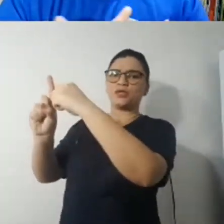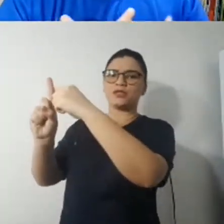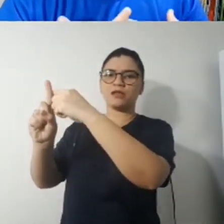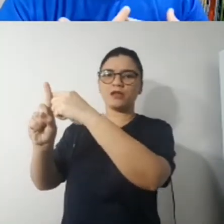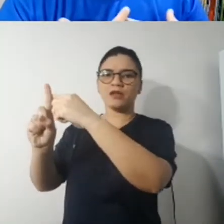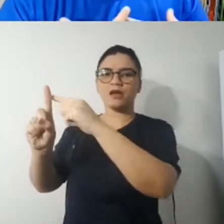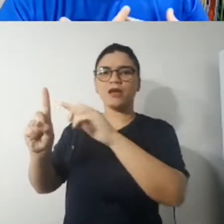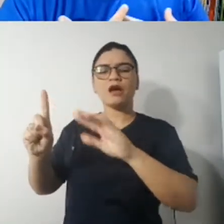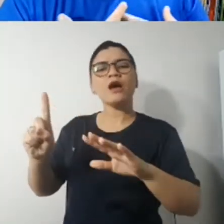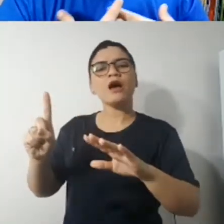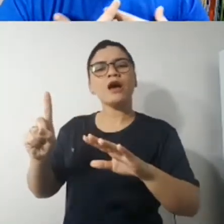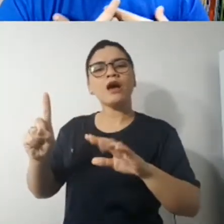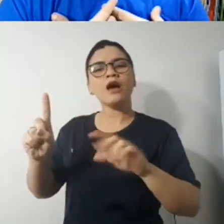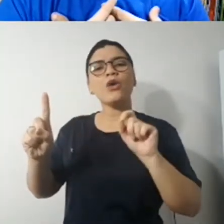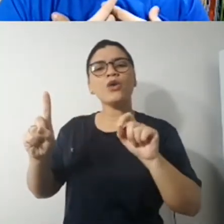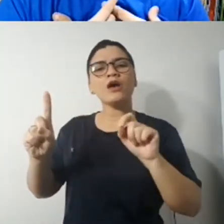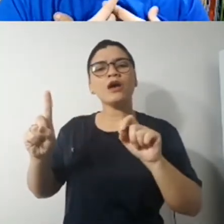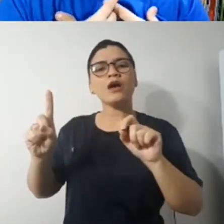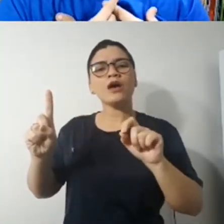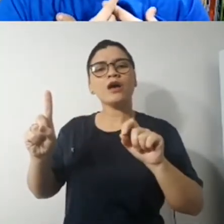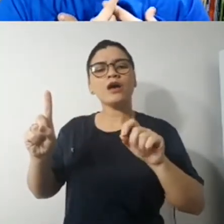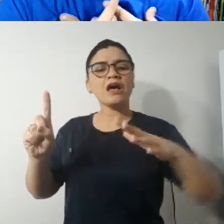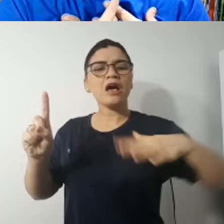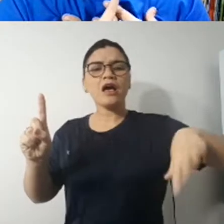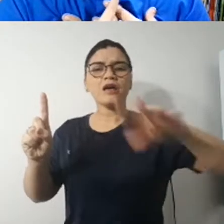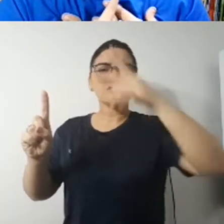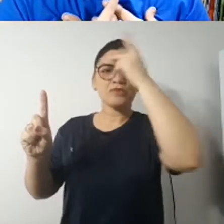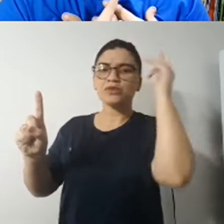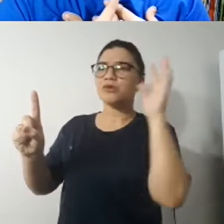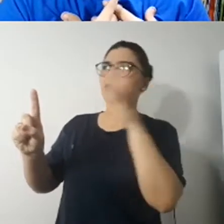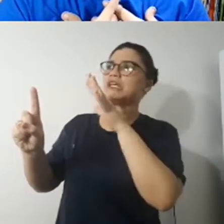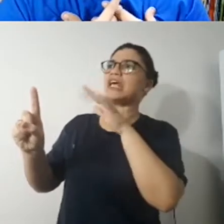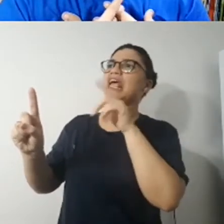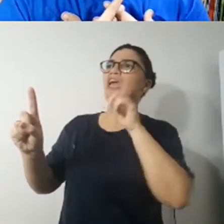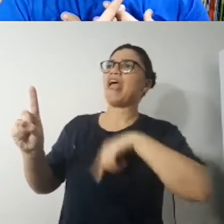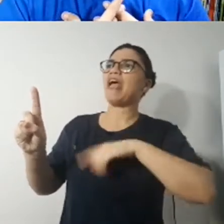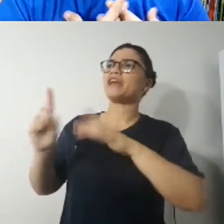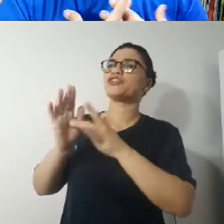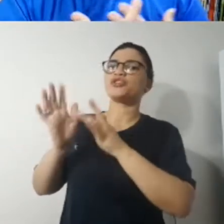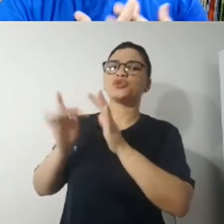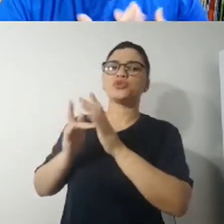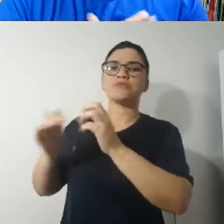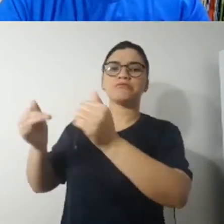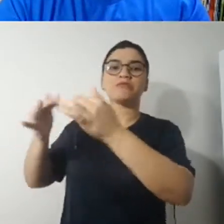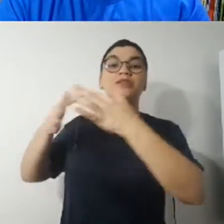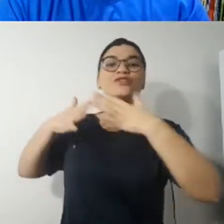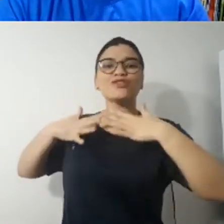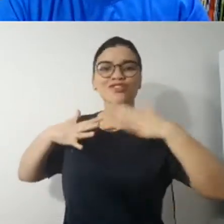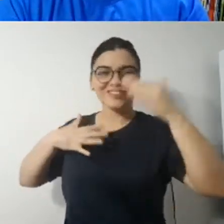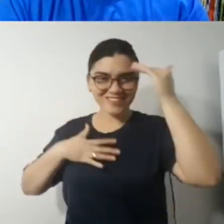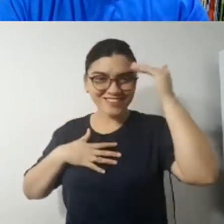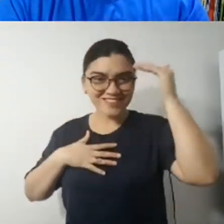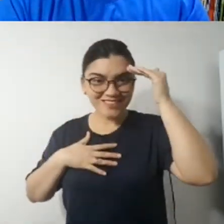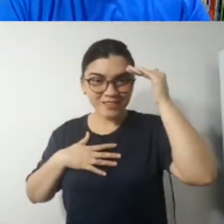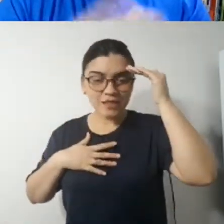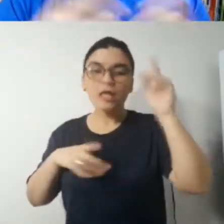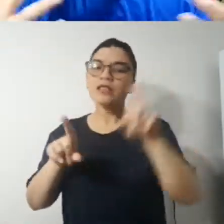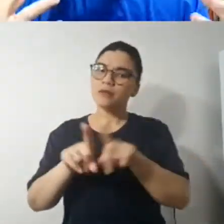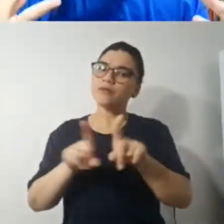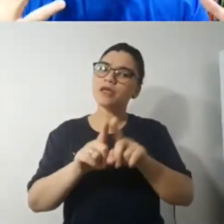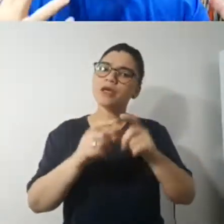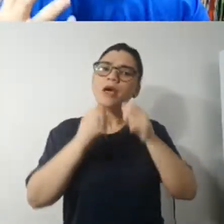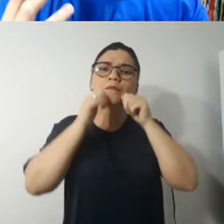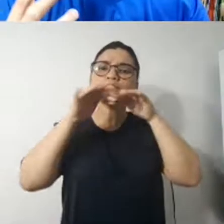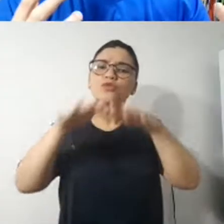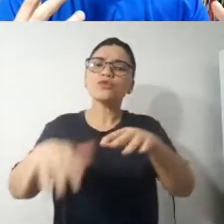vida. Quando nós éramos ainda pecadores, quando nós éramos ainda perdidos em nossos pecados. Então, irmãos, a